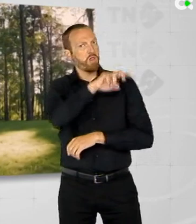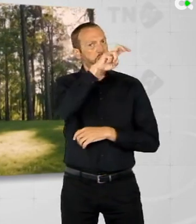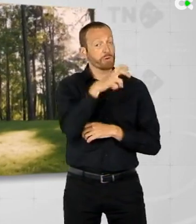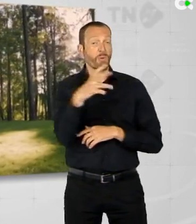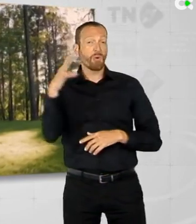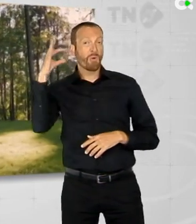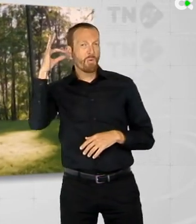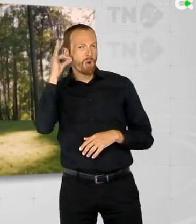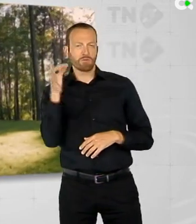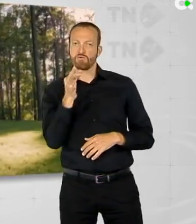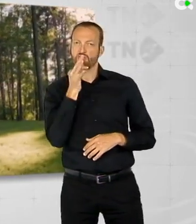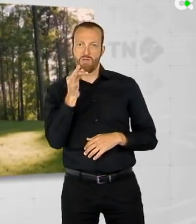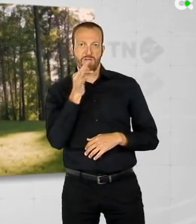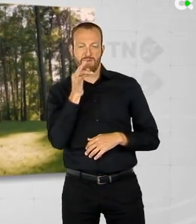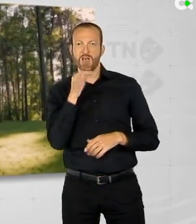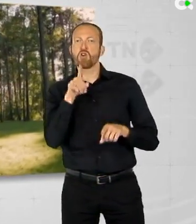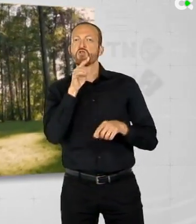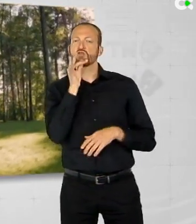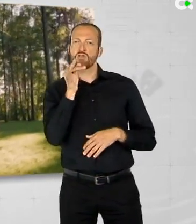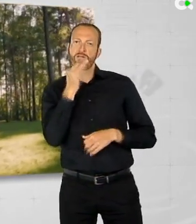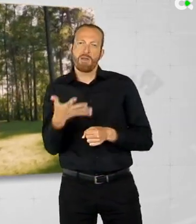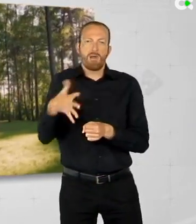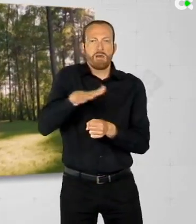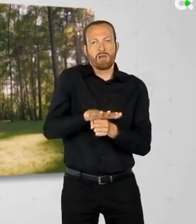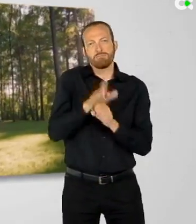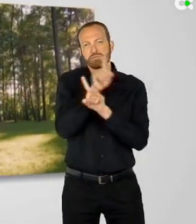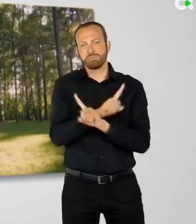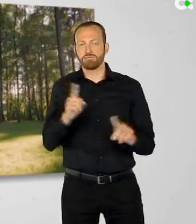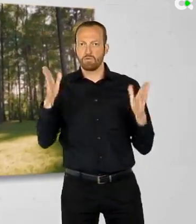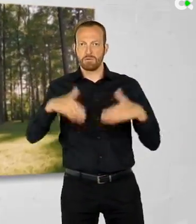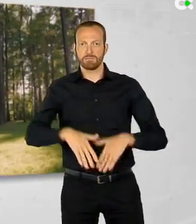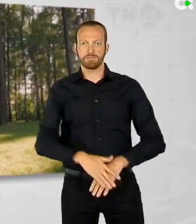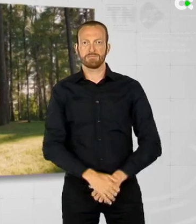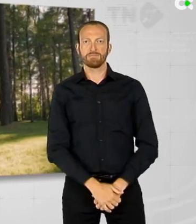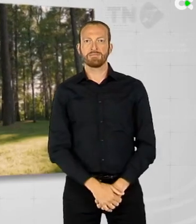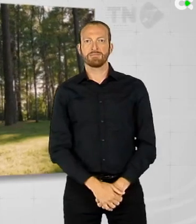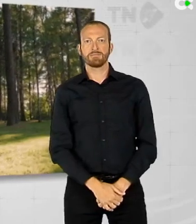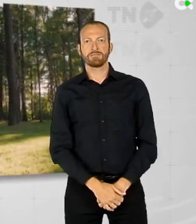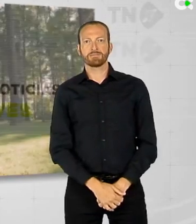Sin embargo, a ellas, dicen, se les continúa invisibilizando.